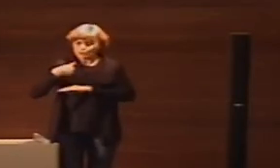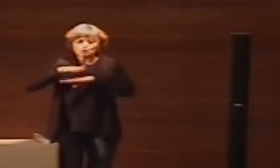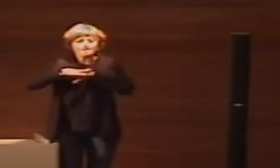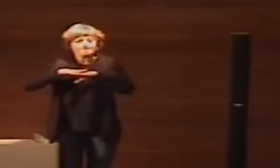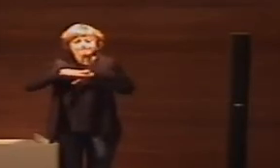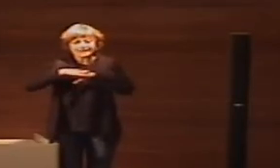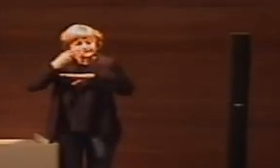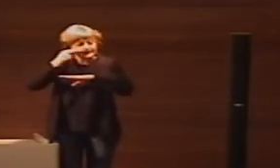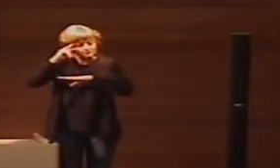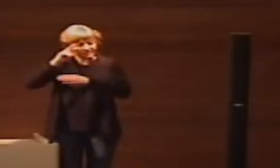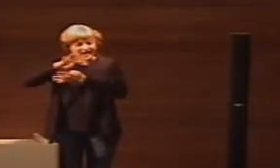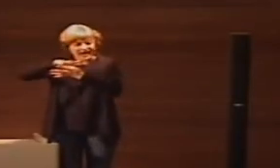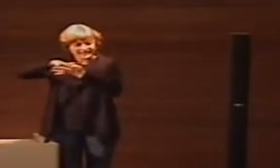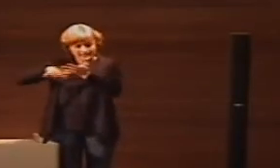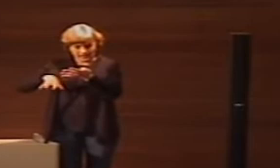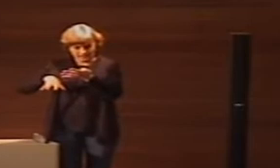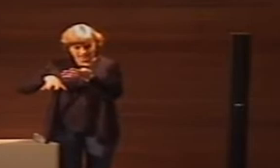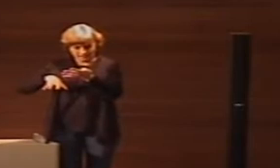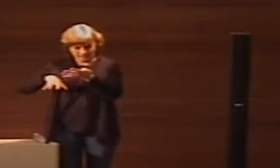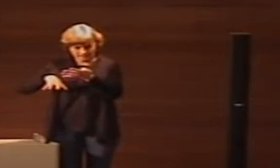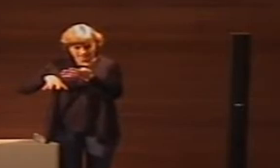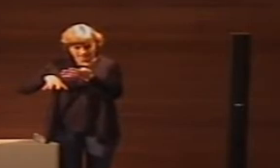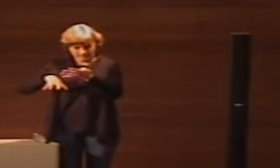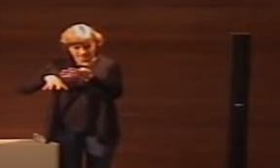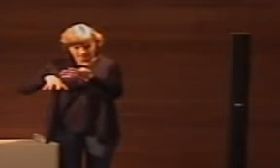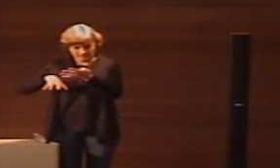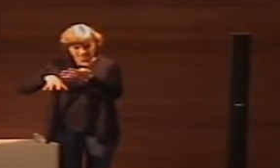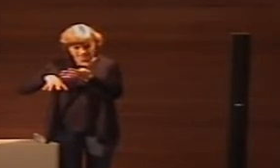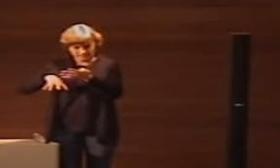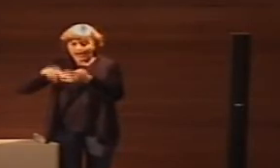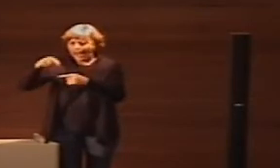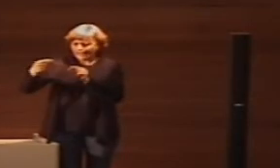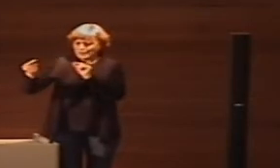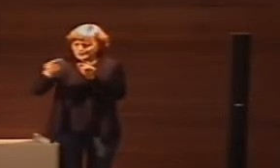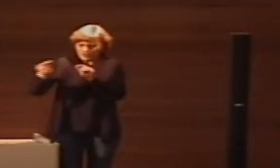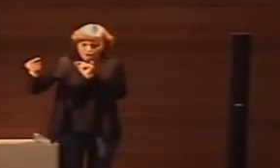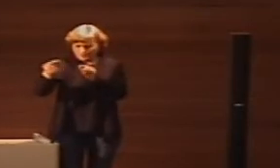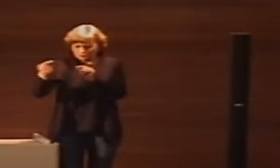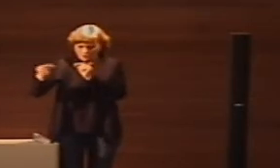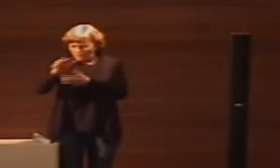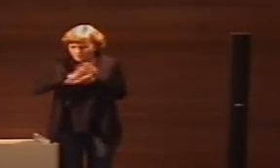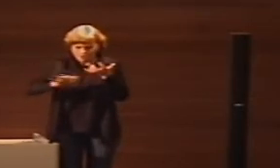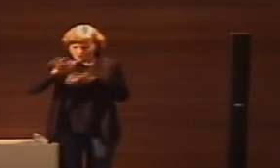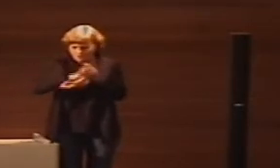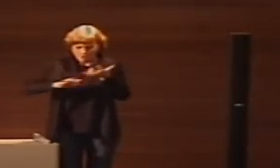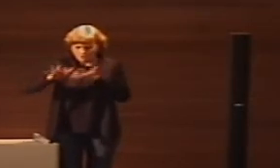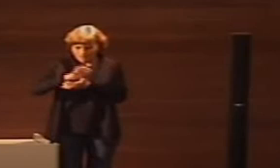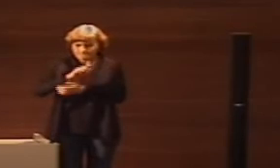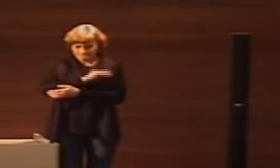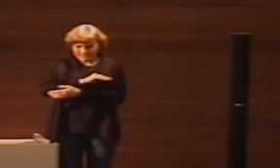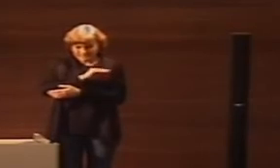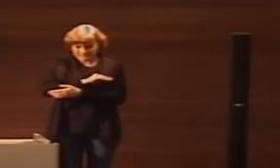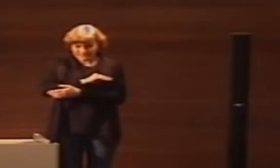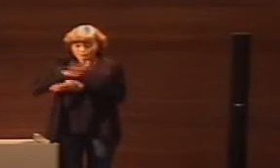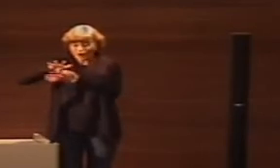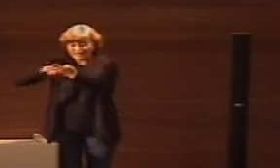todo en la experiencia catalana, que es mucho más amplia, aunque aquí el debate ha sido mucho más intenso sobre puerta a puerta, la experiencia en